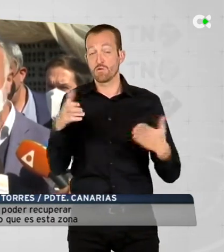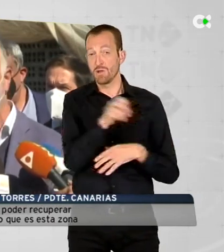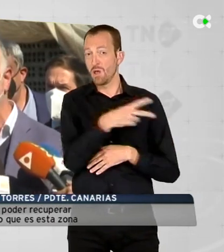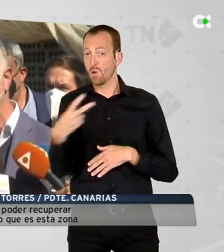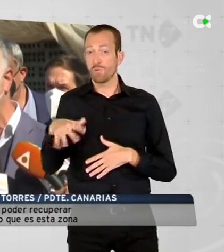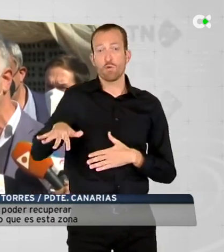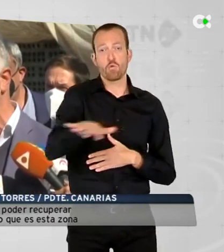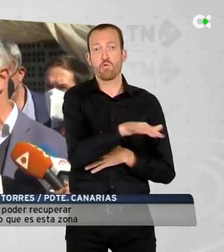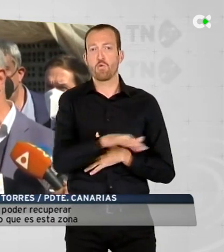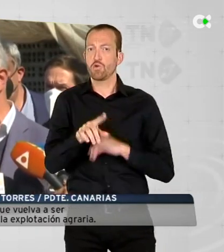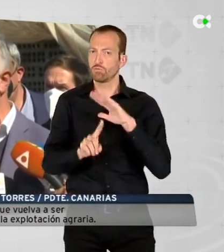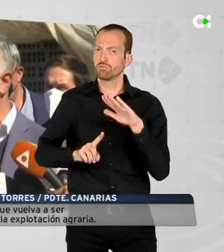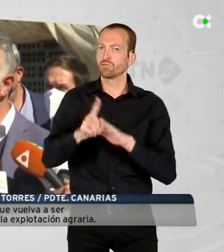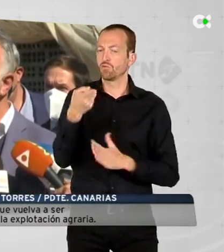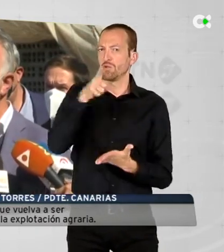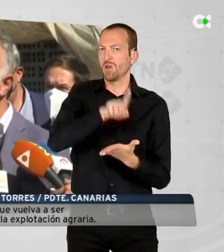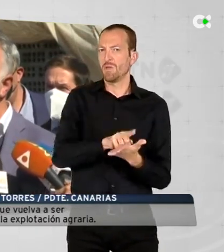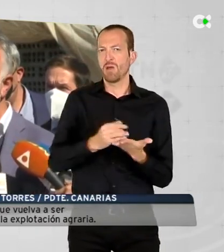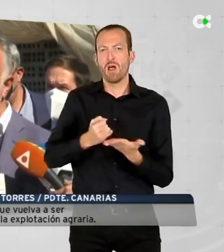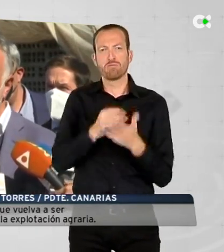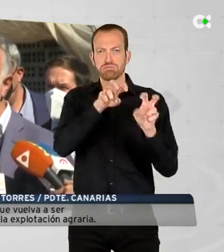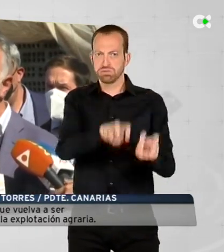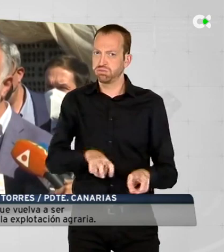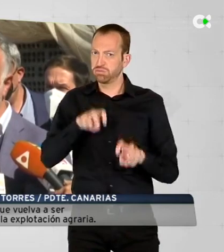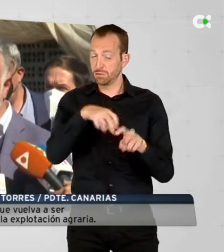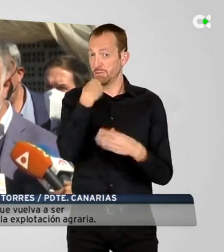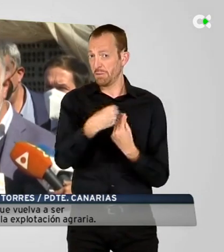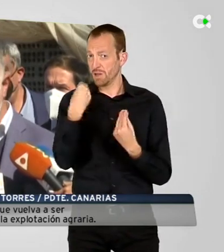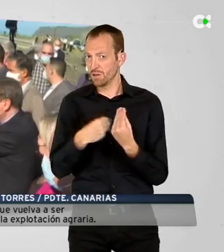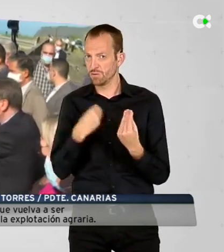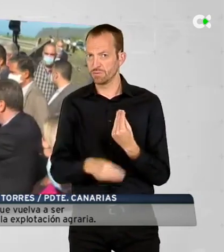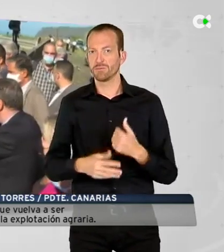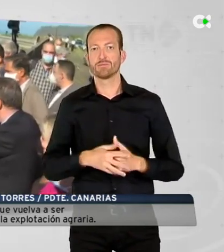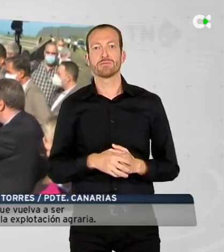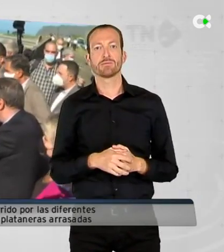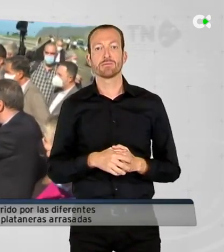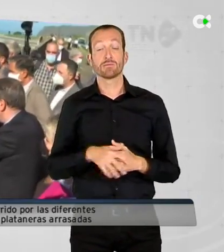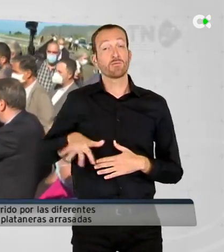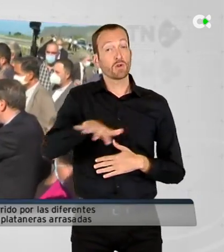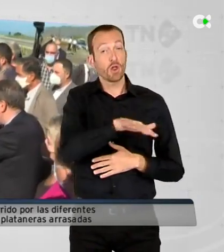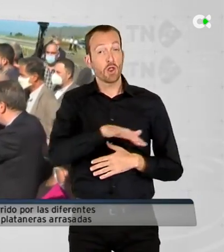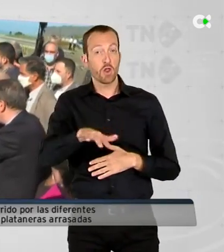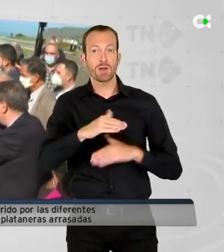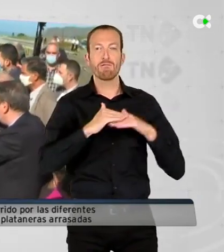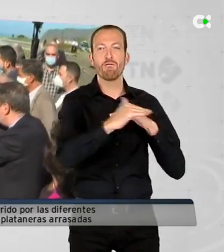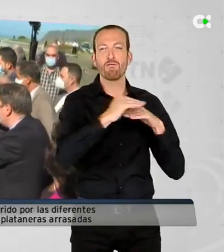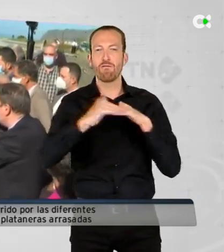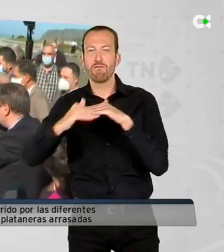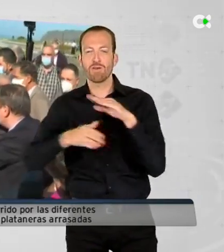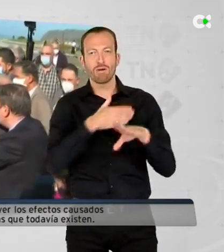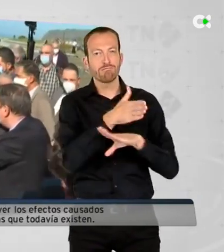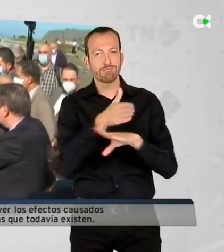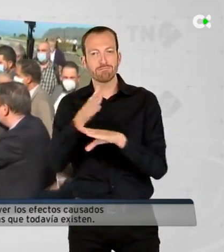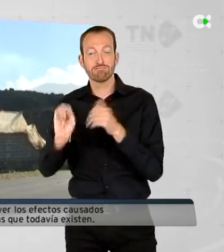recuperar todo lo que es esta zona y volver a que sea zona para explotación agraria. En el recorrido por las diferentes fincas de plataneras